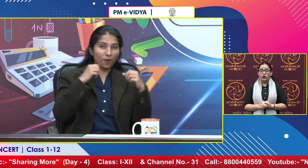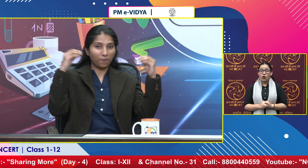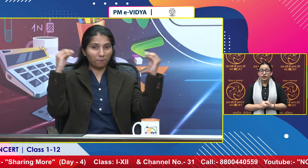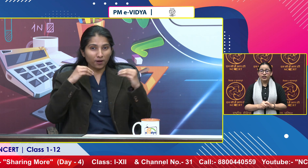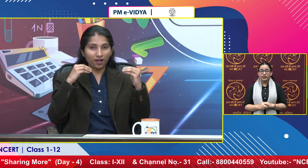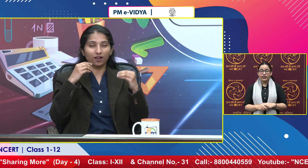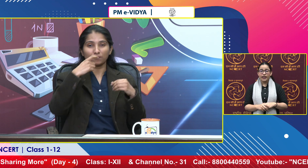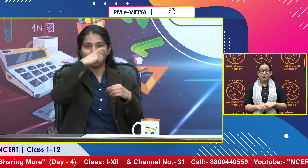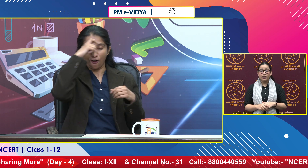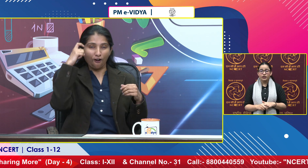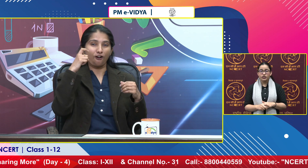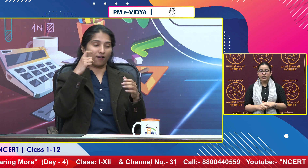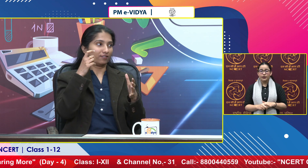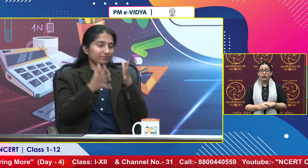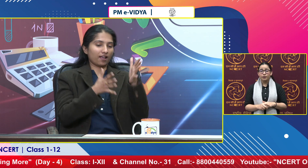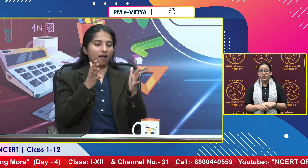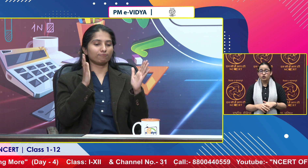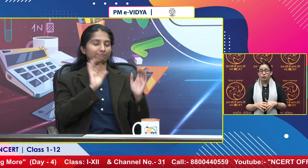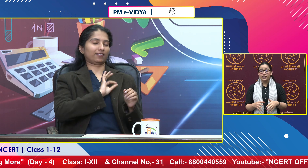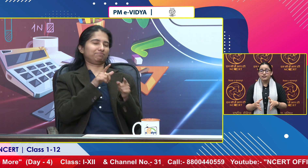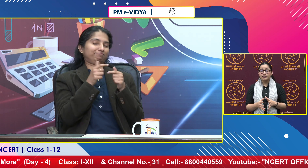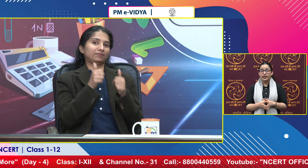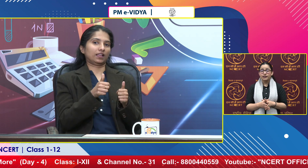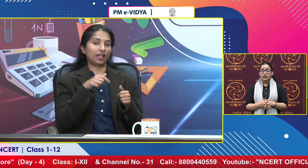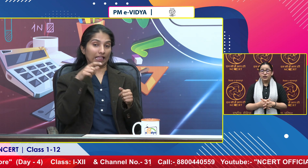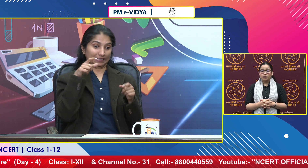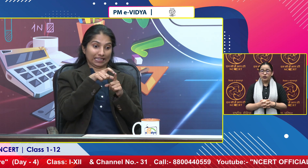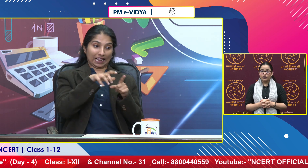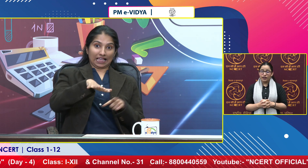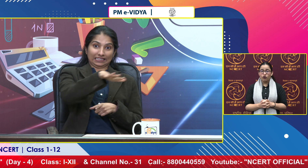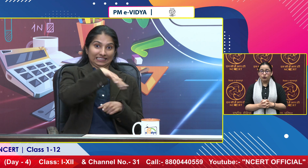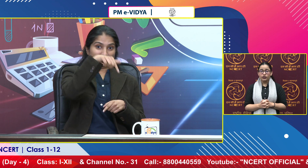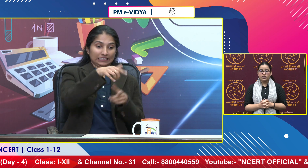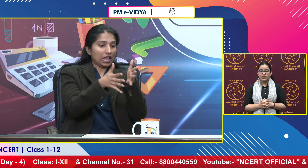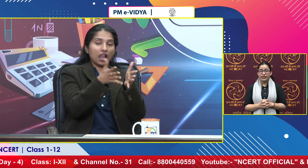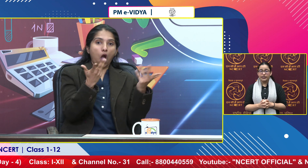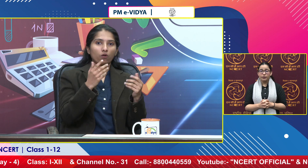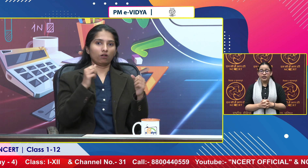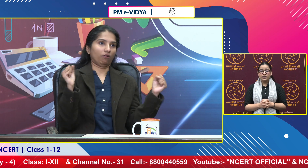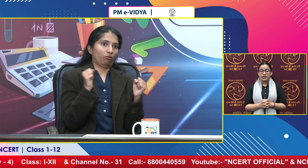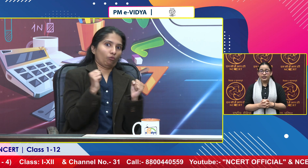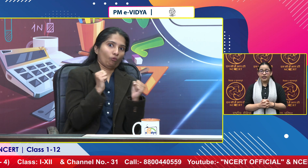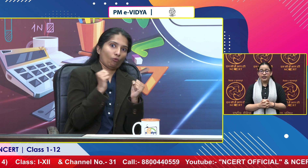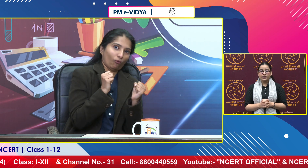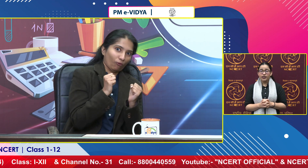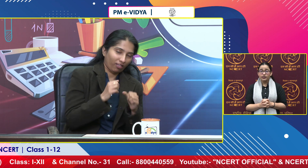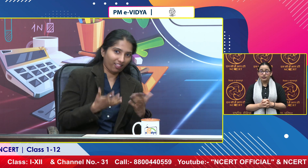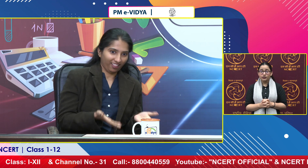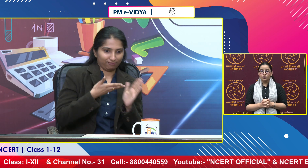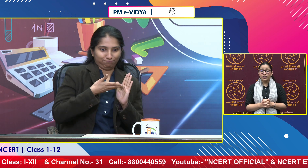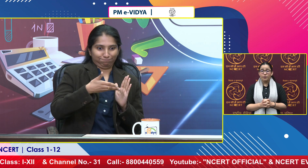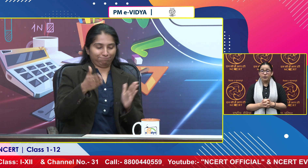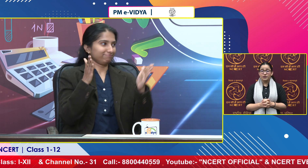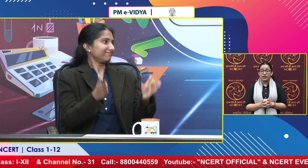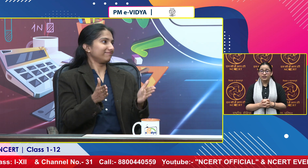है। और ठंड के टाइम, बारिश के टाइम, गर्मी जो भी है, इसका साइन यही फॉलो होता है। जैसे कि दिल्ली में साइन क्या है?